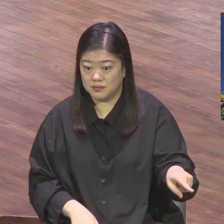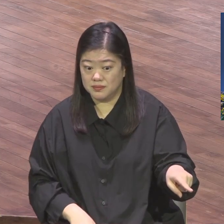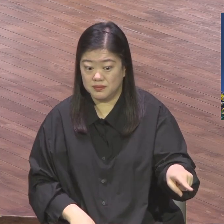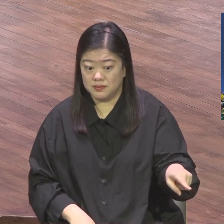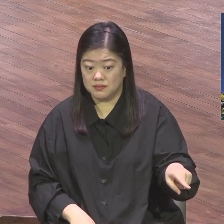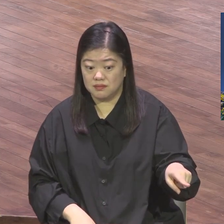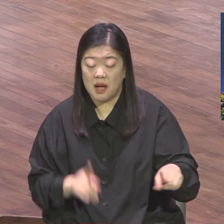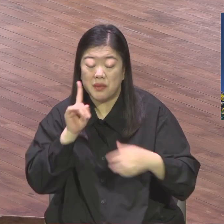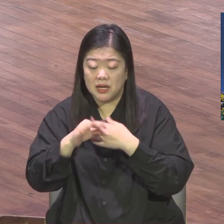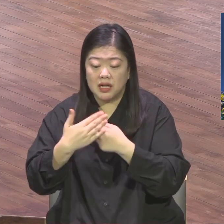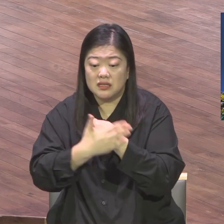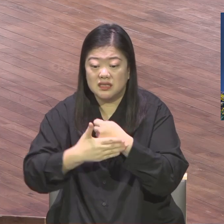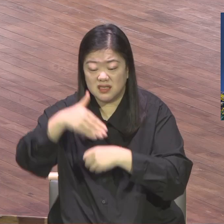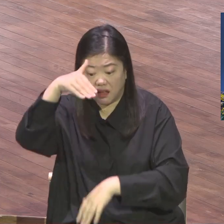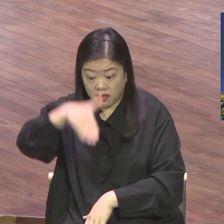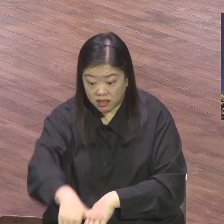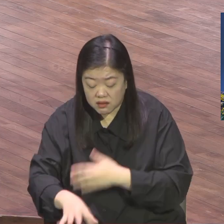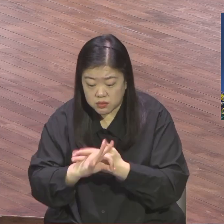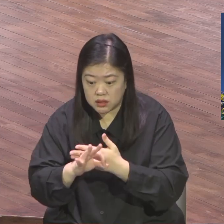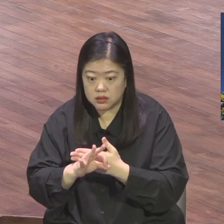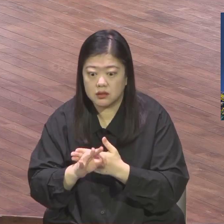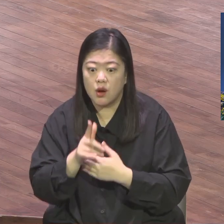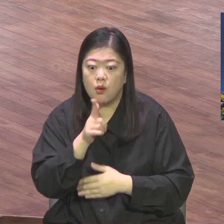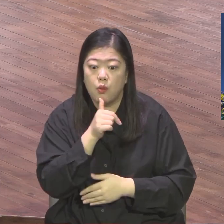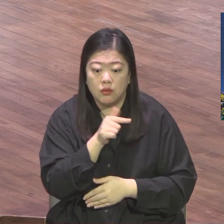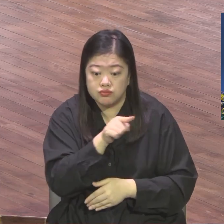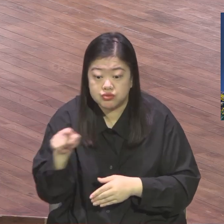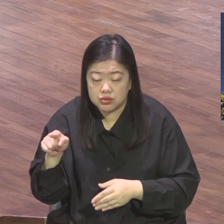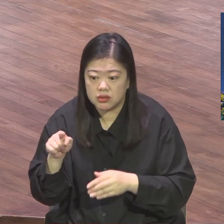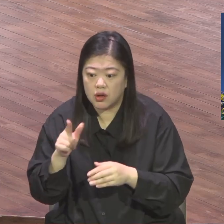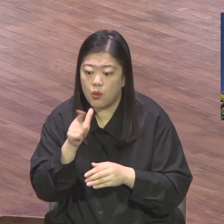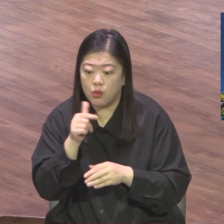세상에 나가 진단 말이에요. 말씀이 없으니까.